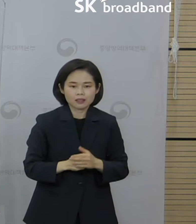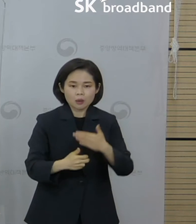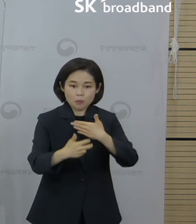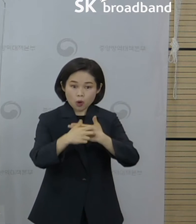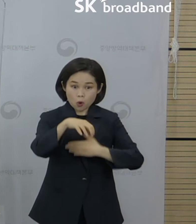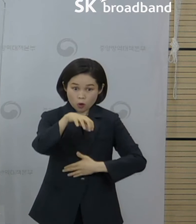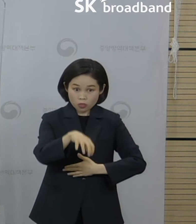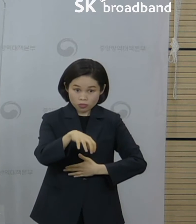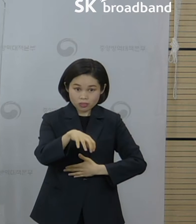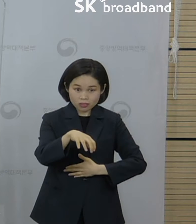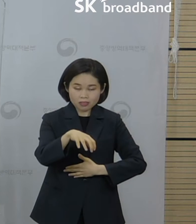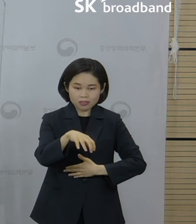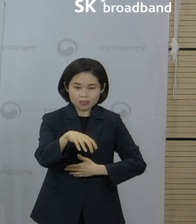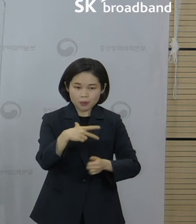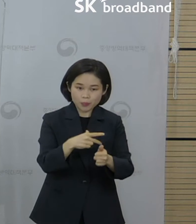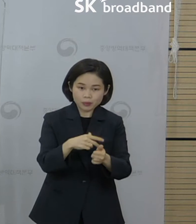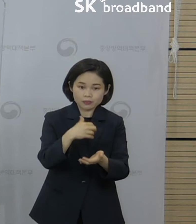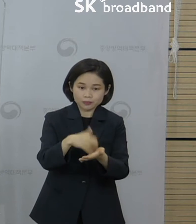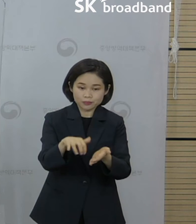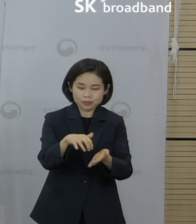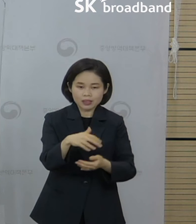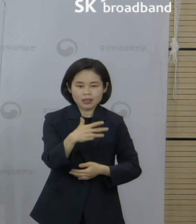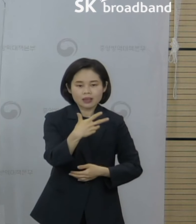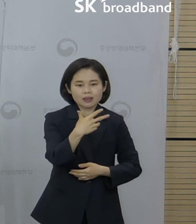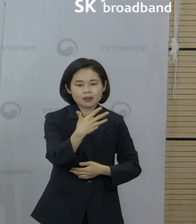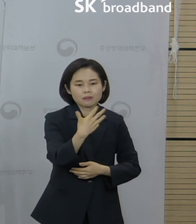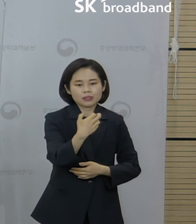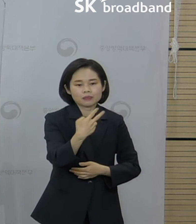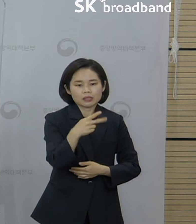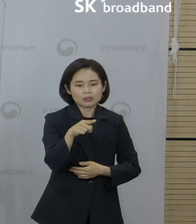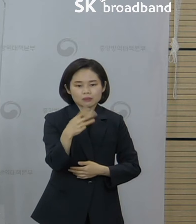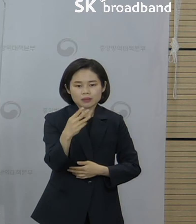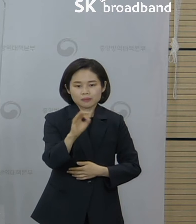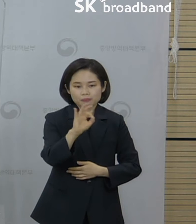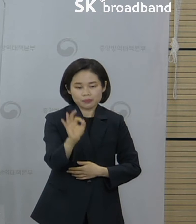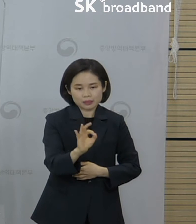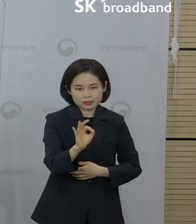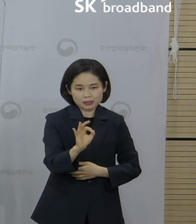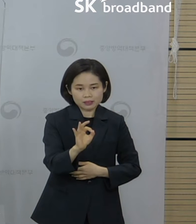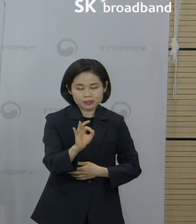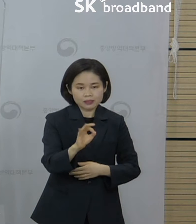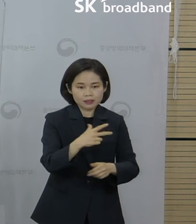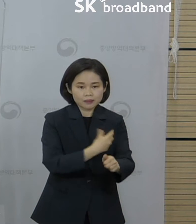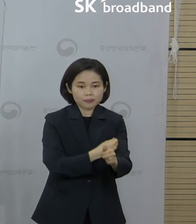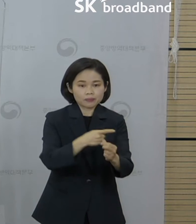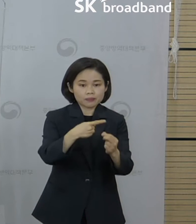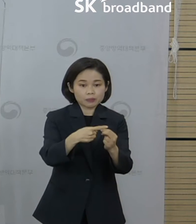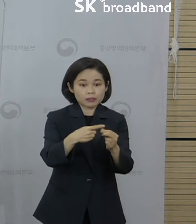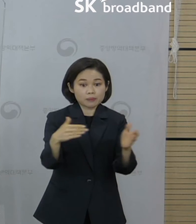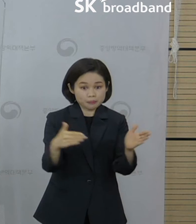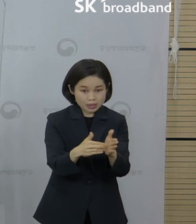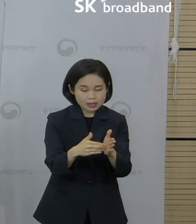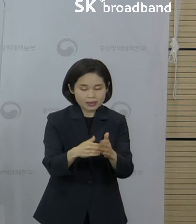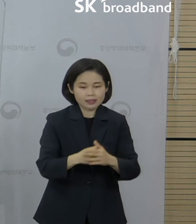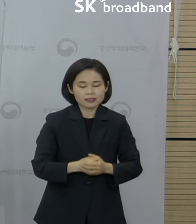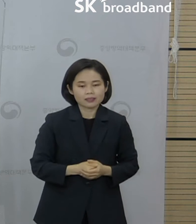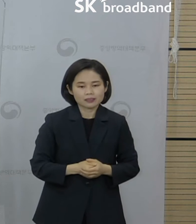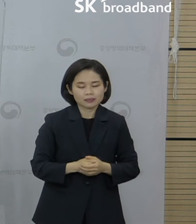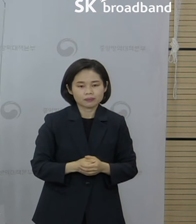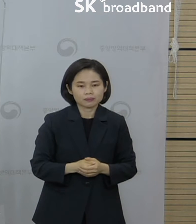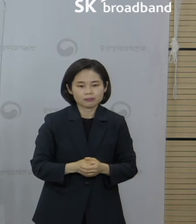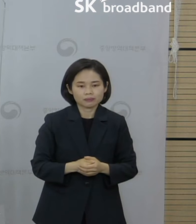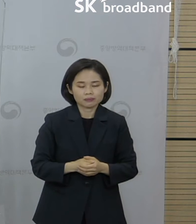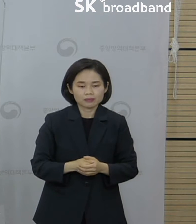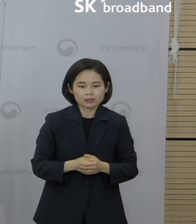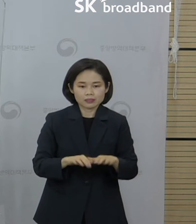병원급 이상 의료기관 종사자가 82.3% 등이 1차 접종을 완료하였습니다. 2차